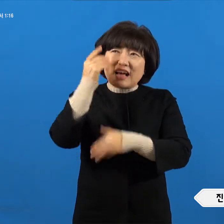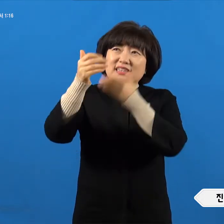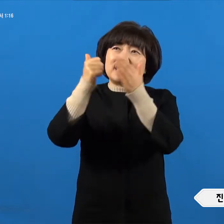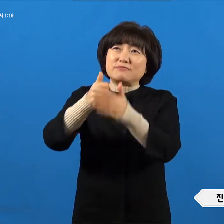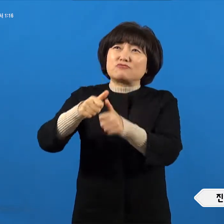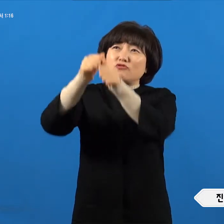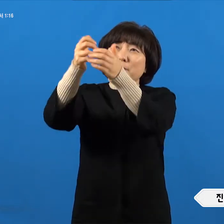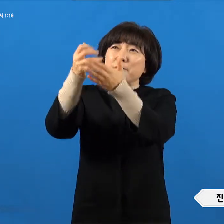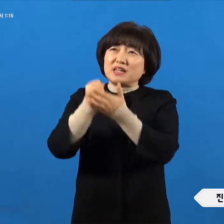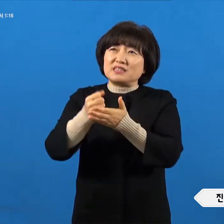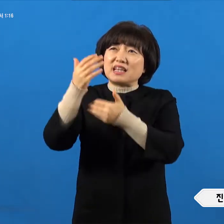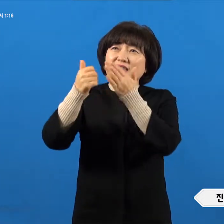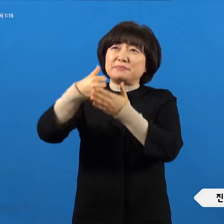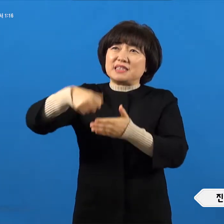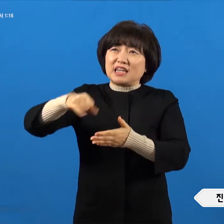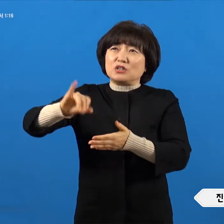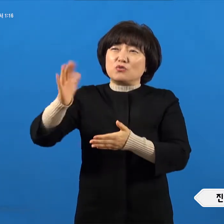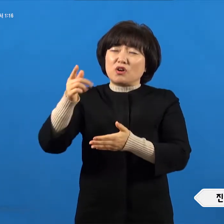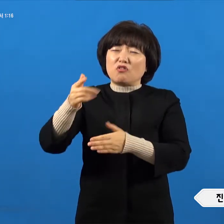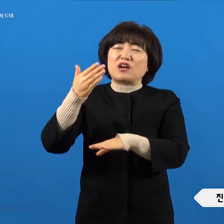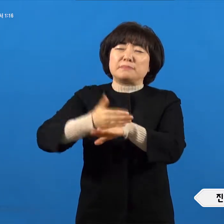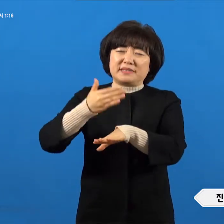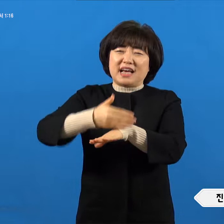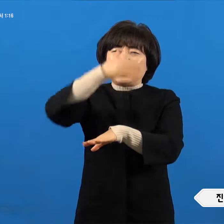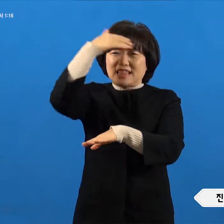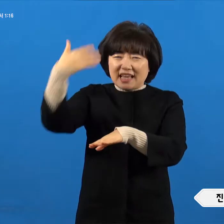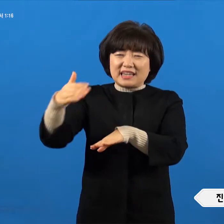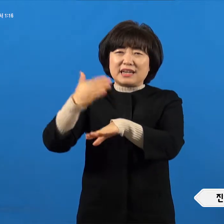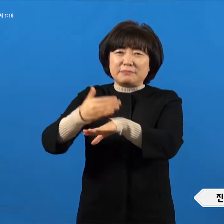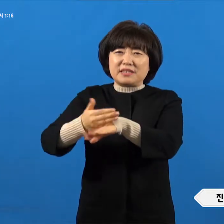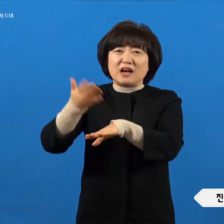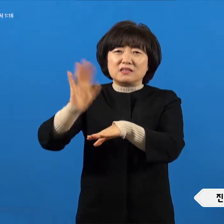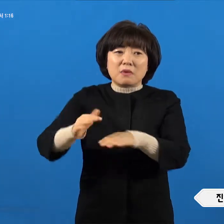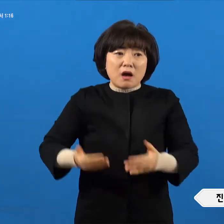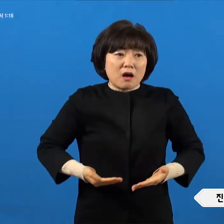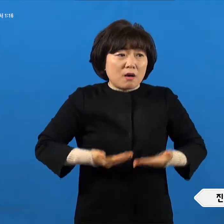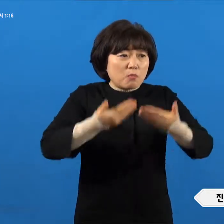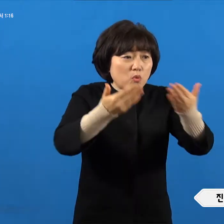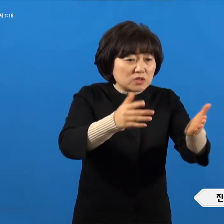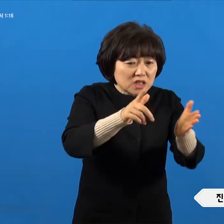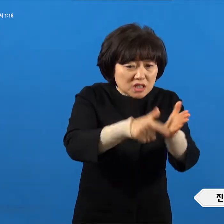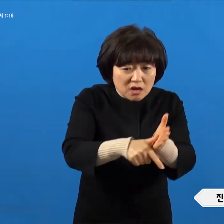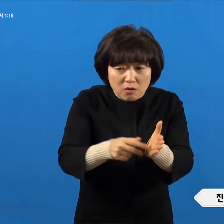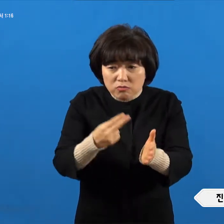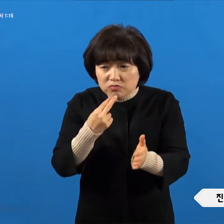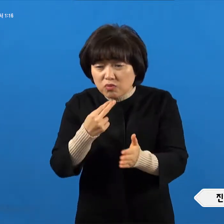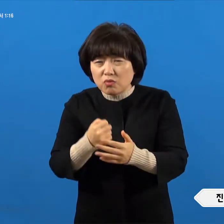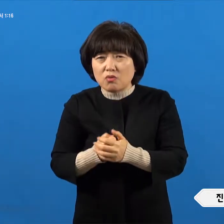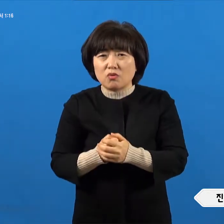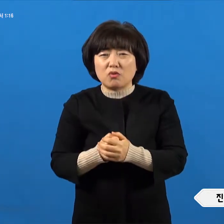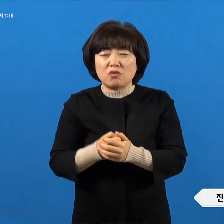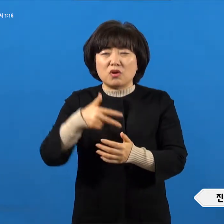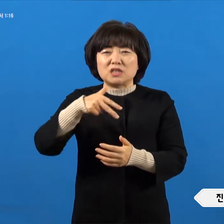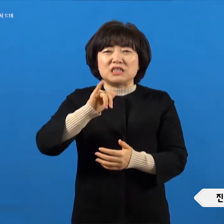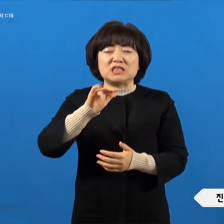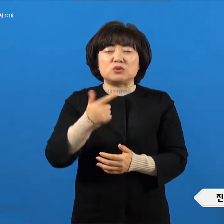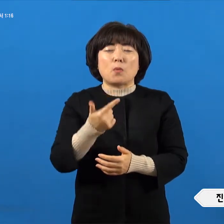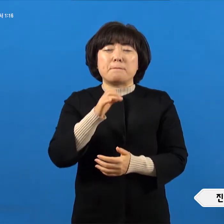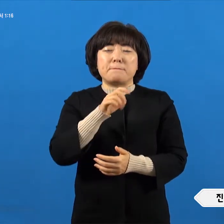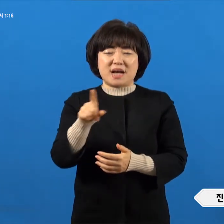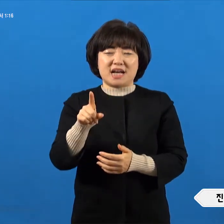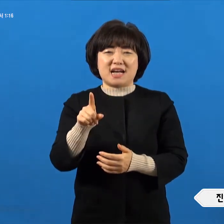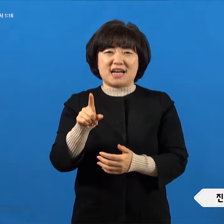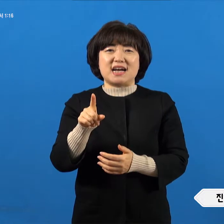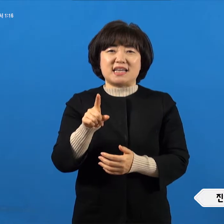것은 그나마 다행스럽고 감사하지만 봉사할 시간이 없습니다. 지존파의 또 다른 한